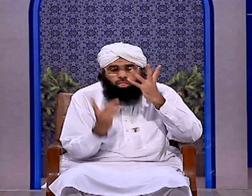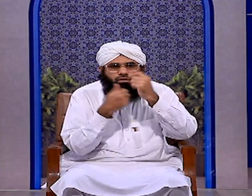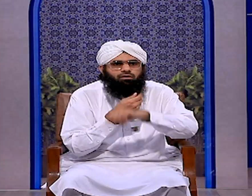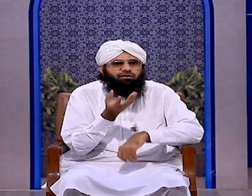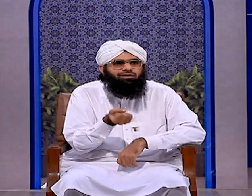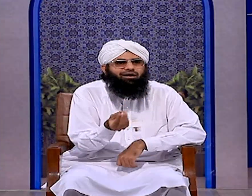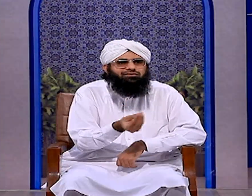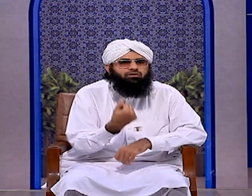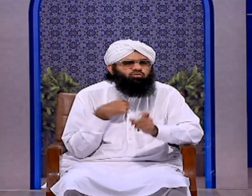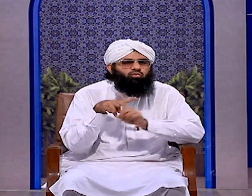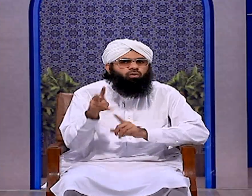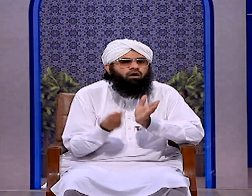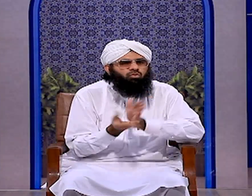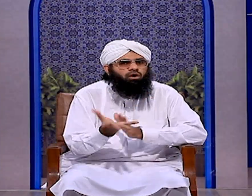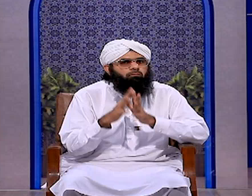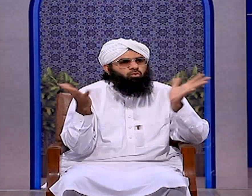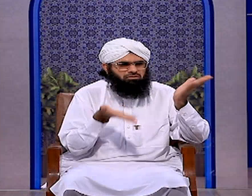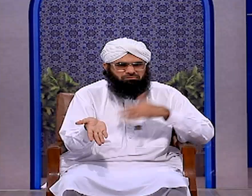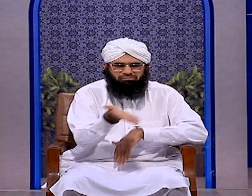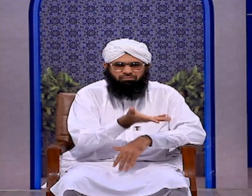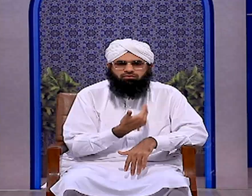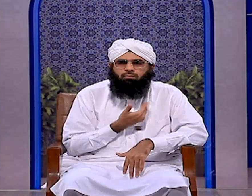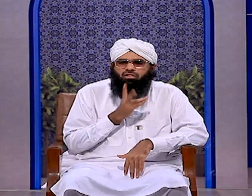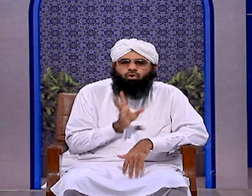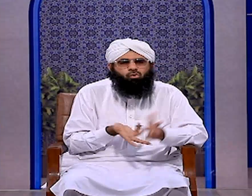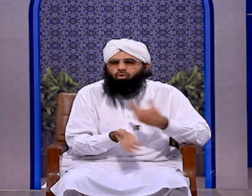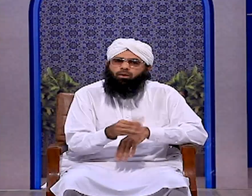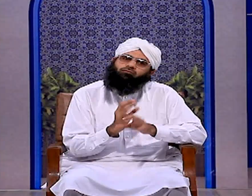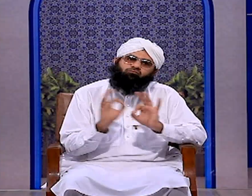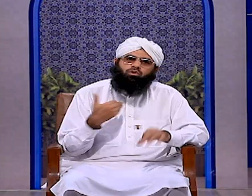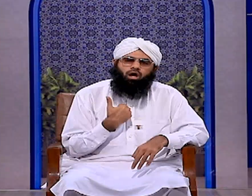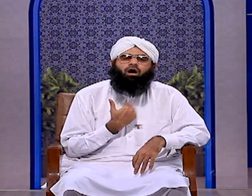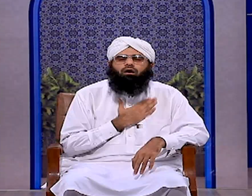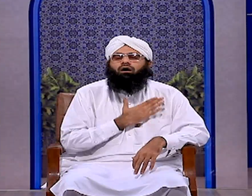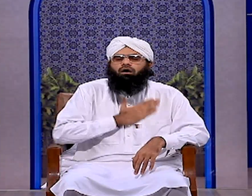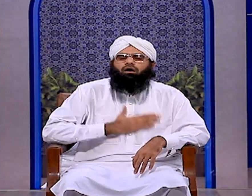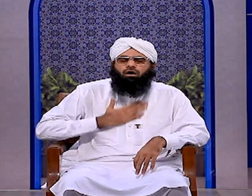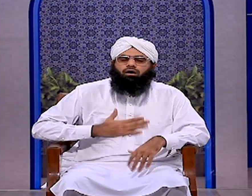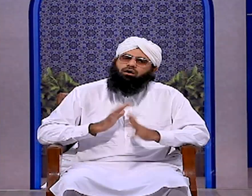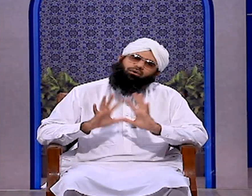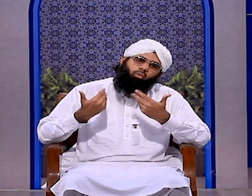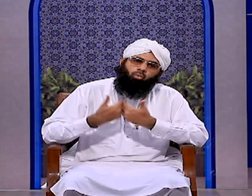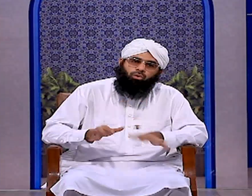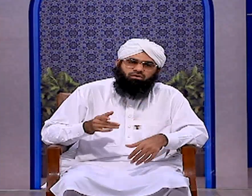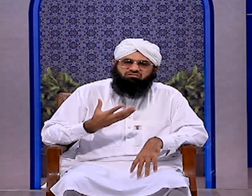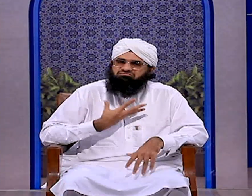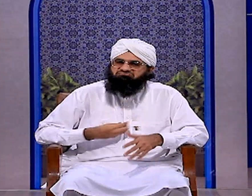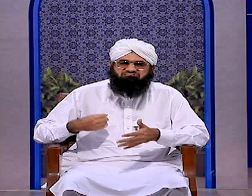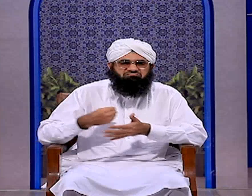بہانے نہ چلیں گے۔ آج تو زبان چلا کر دوسروں کی آنکھ میں دھول جھونک لیتے ہیں، الٹے پلٹے بہانے بنا کر دل